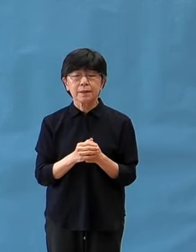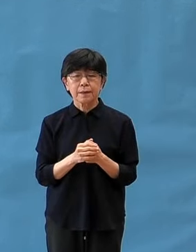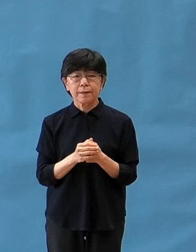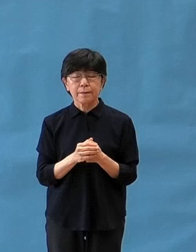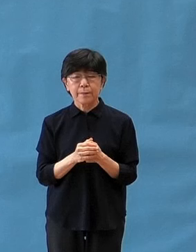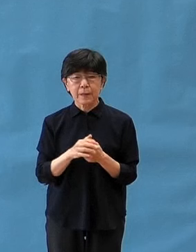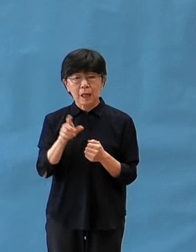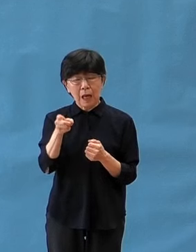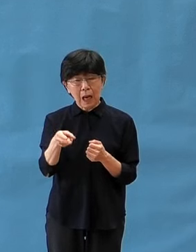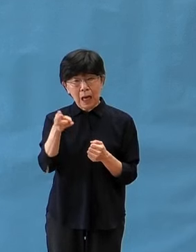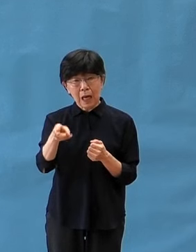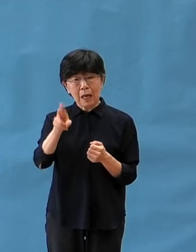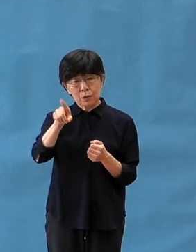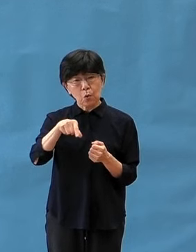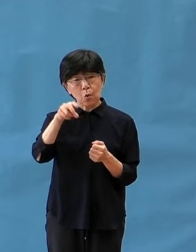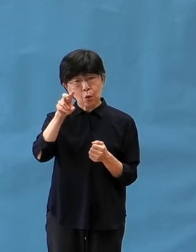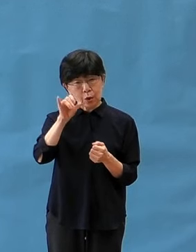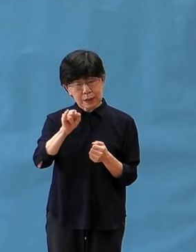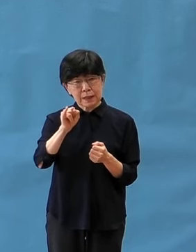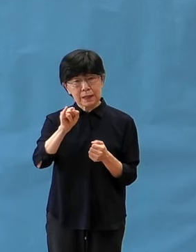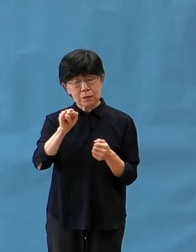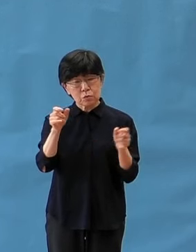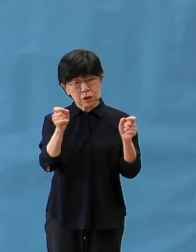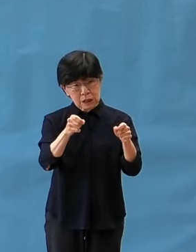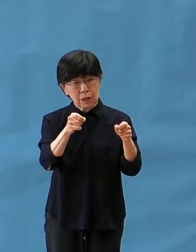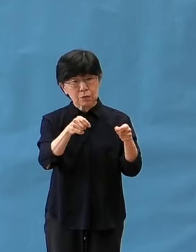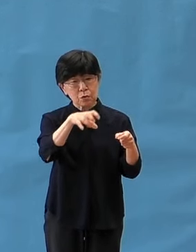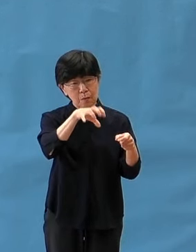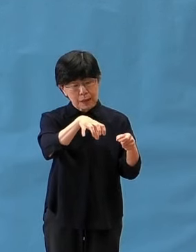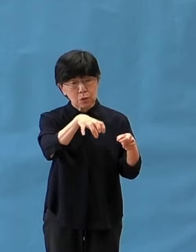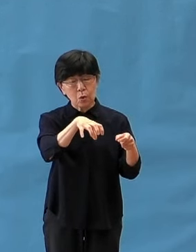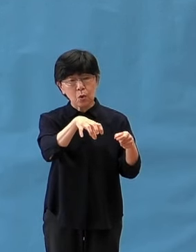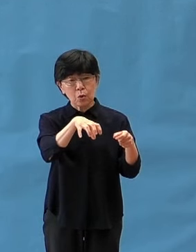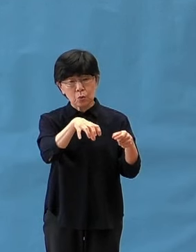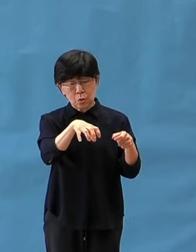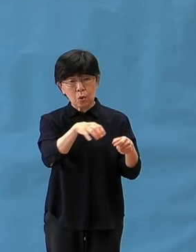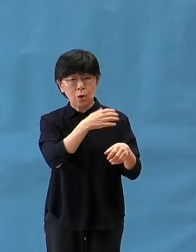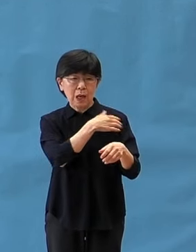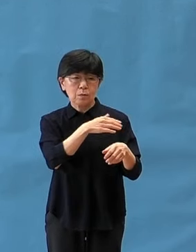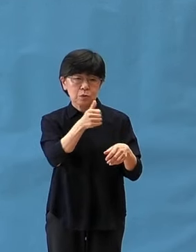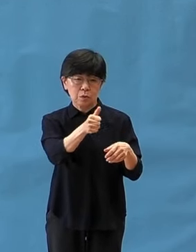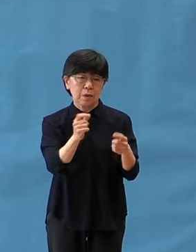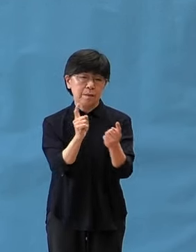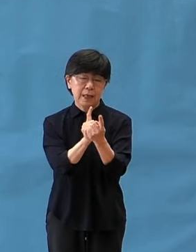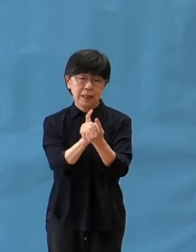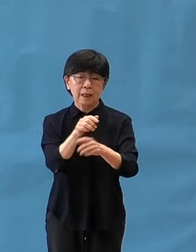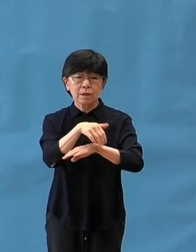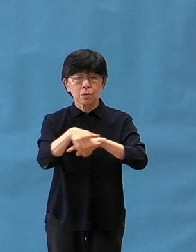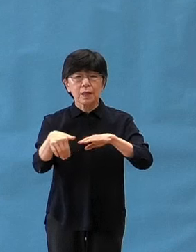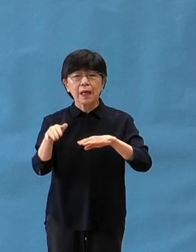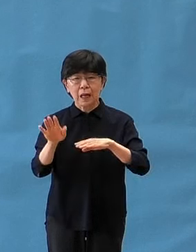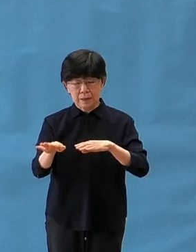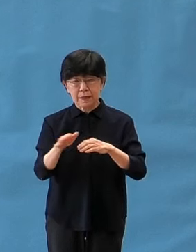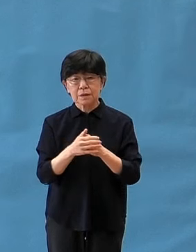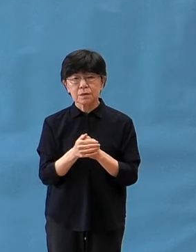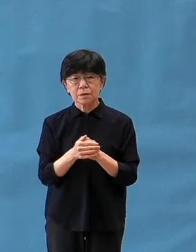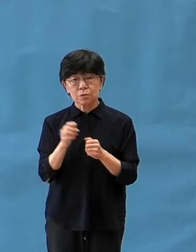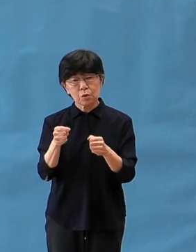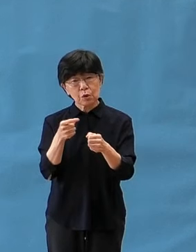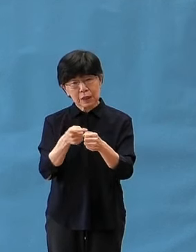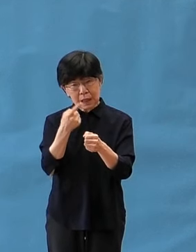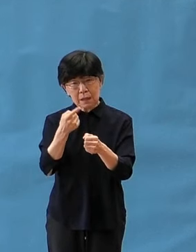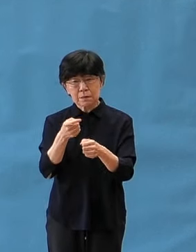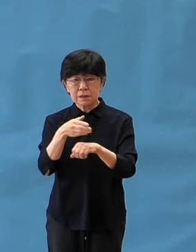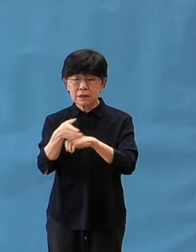ハノイの隣接の省であります、フート省の幹部の方々との面会を予定しているところでございます。これを機に、本県